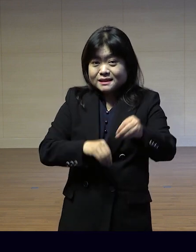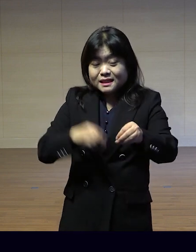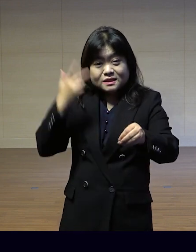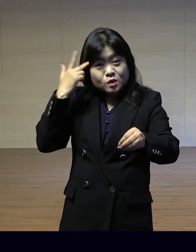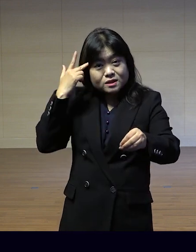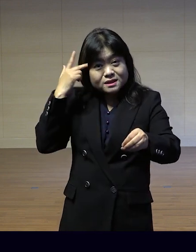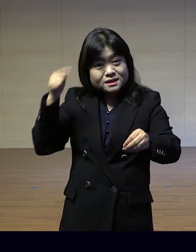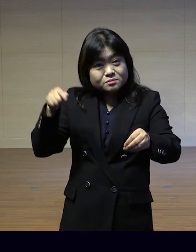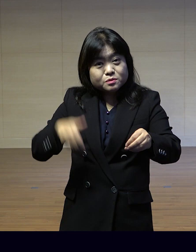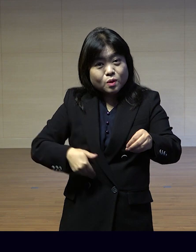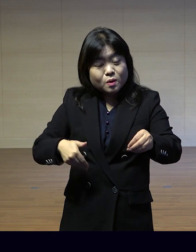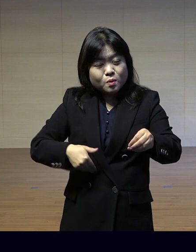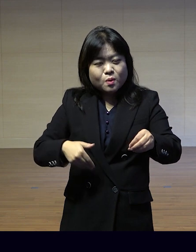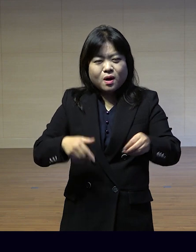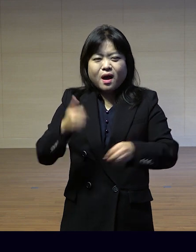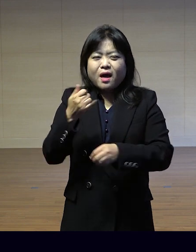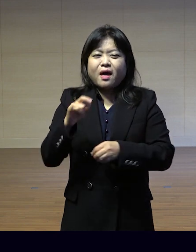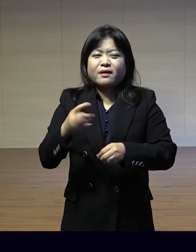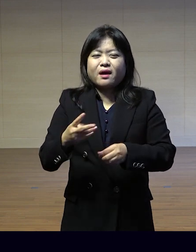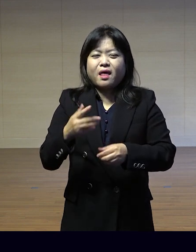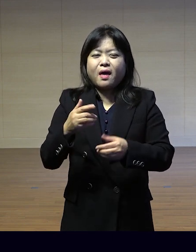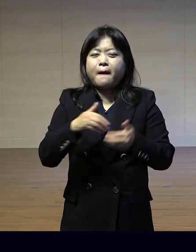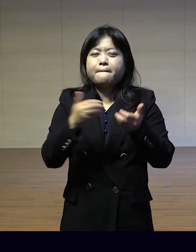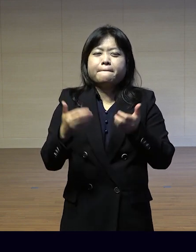필요하고 이것은 해결의 변증적 정신하고 그대로